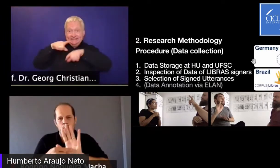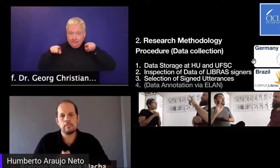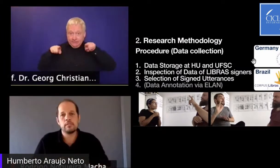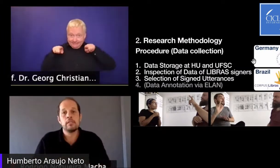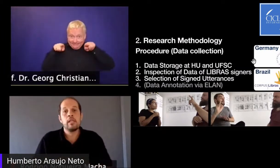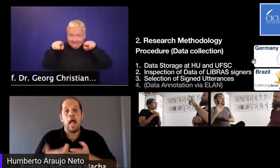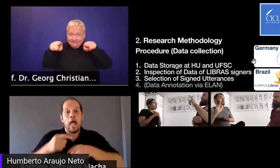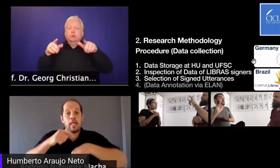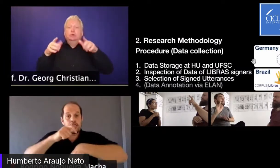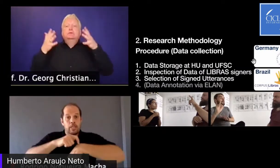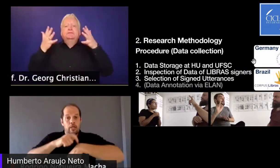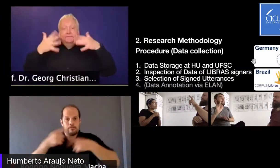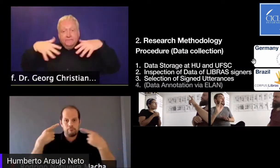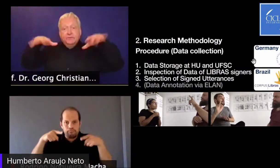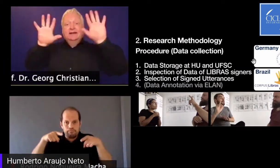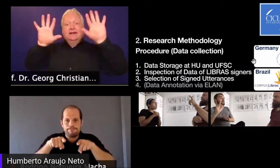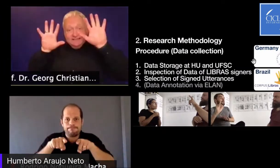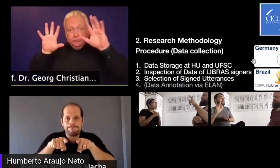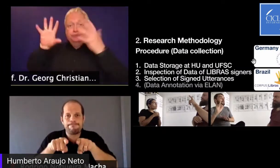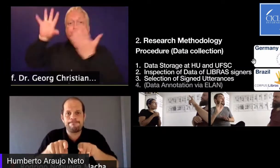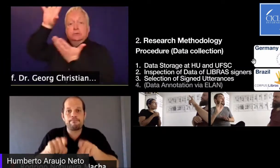línguas em contato.